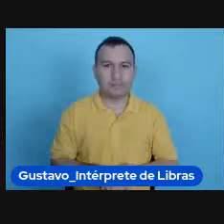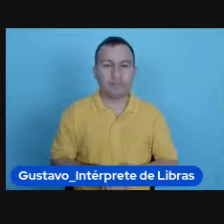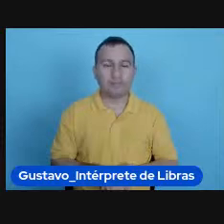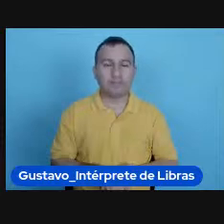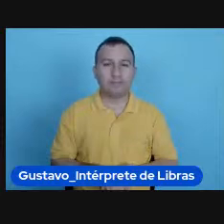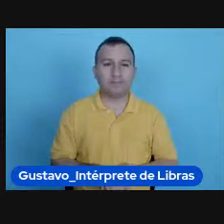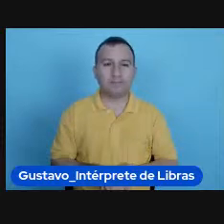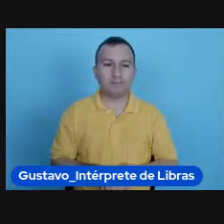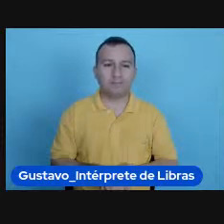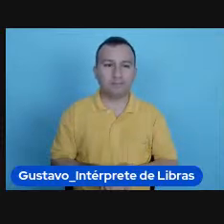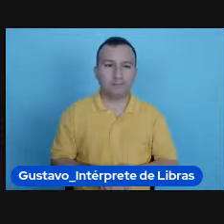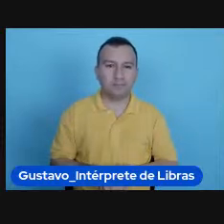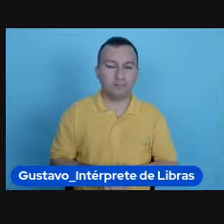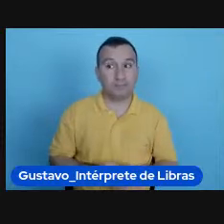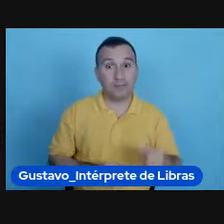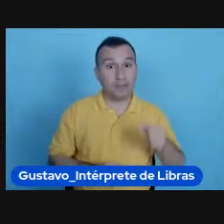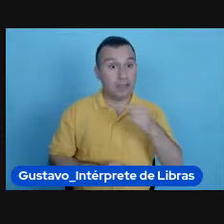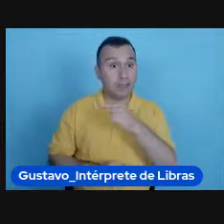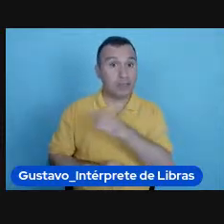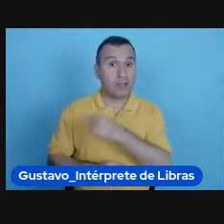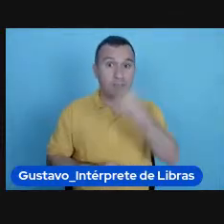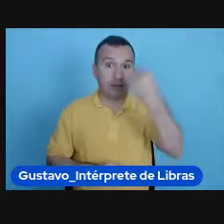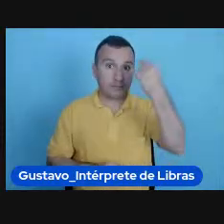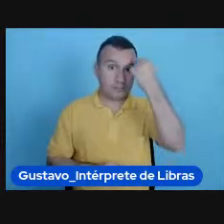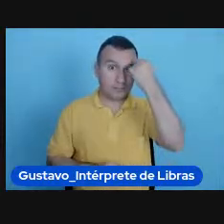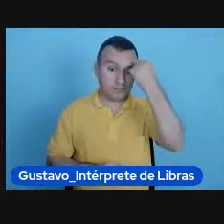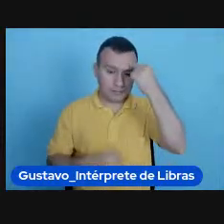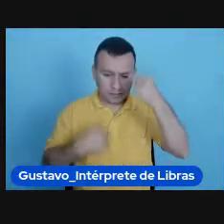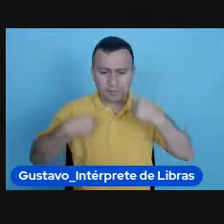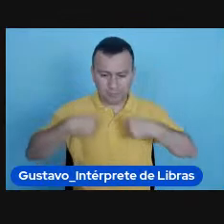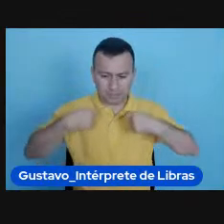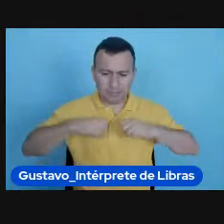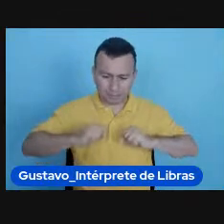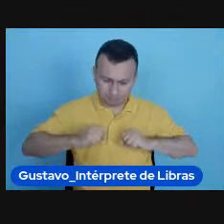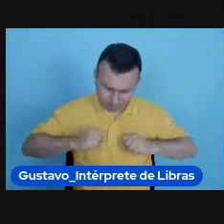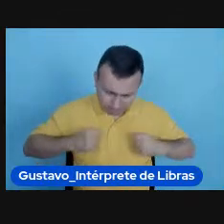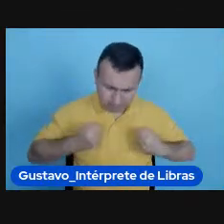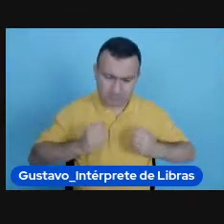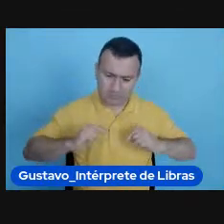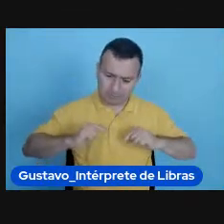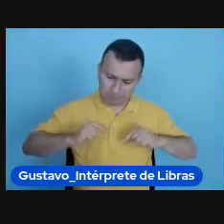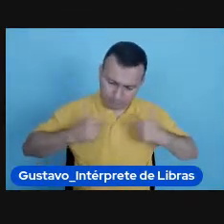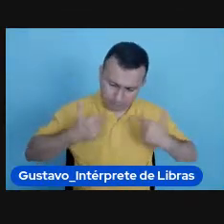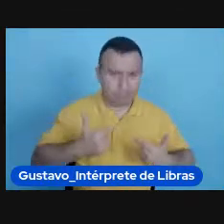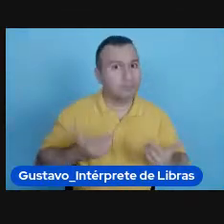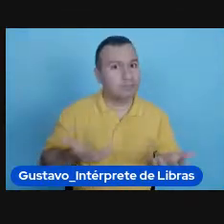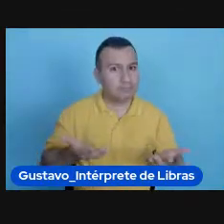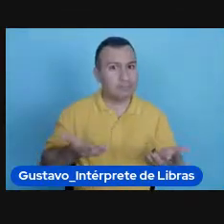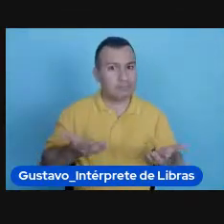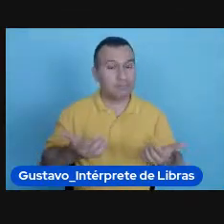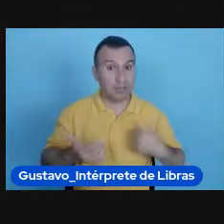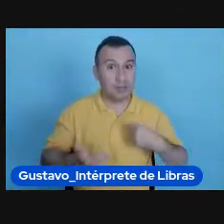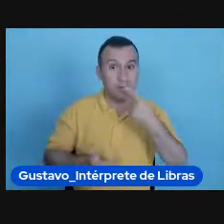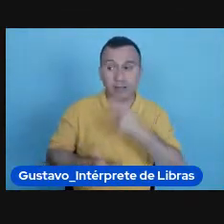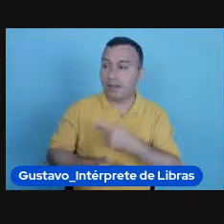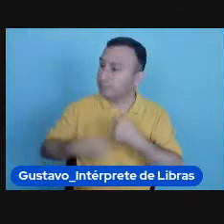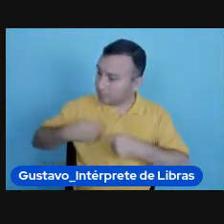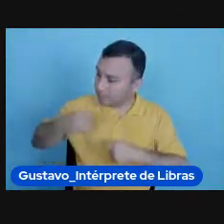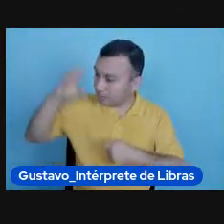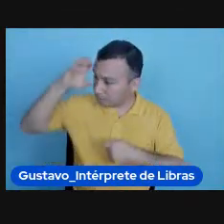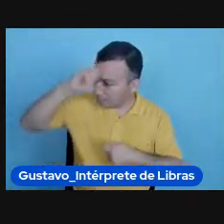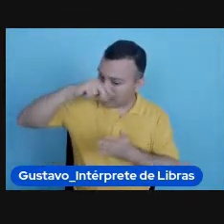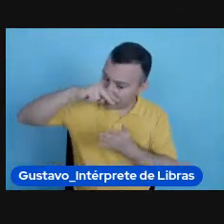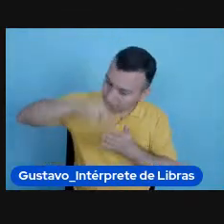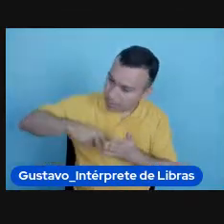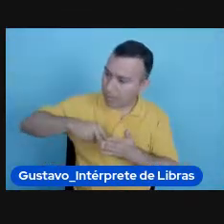Não faço nada, sabe? Eu sempre falo, Ana, vamos aprender a escrever, vamos aprender a ler. Ah, mãe, quero ser professora. Mas para você